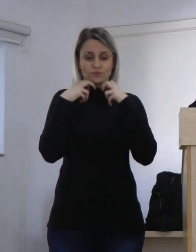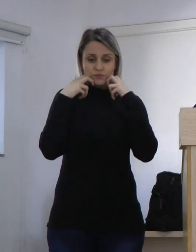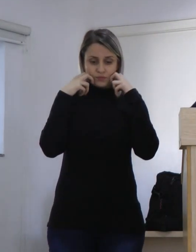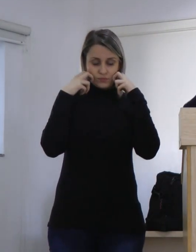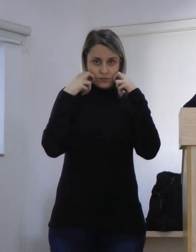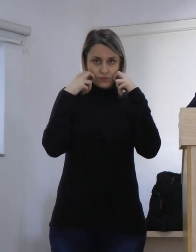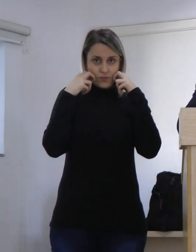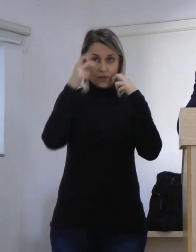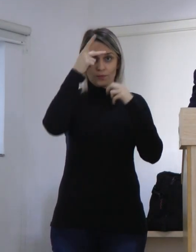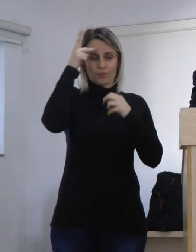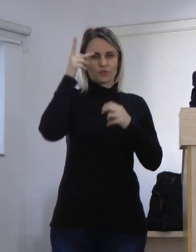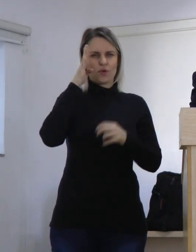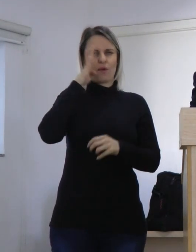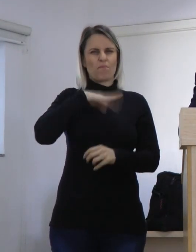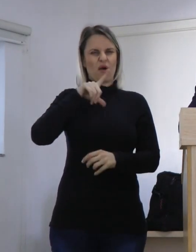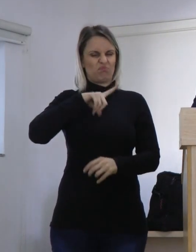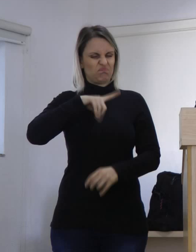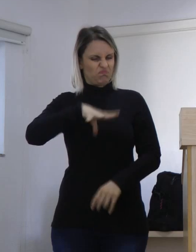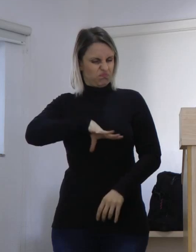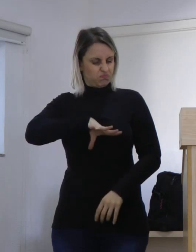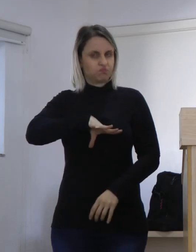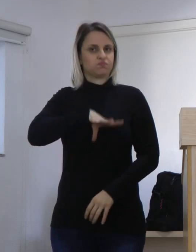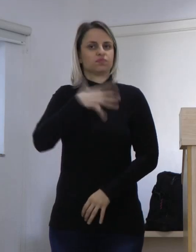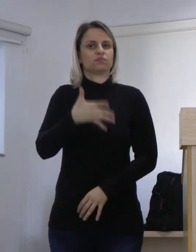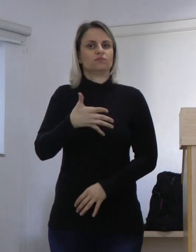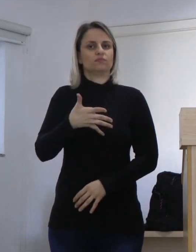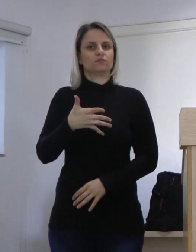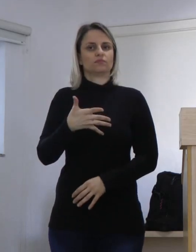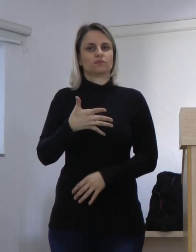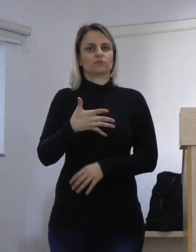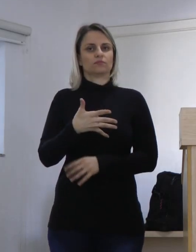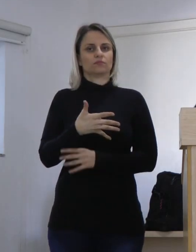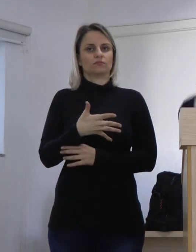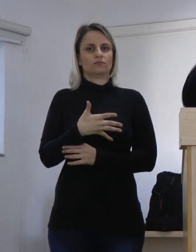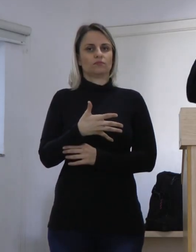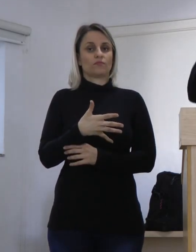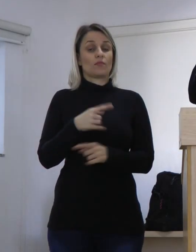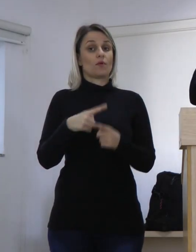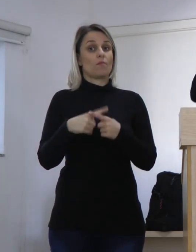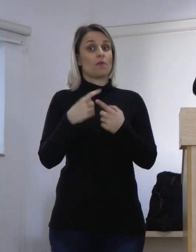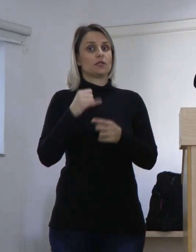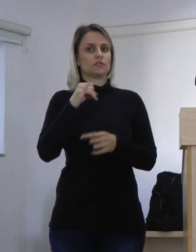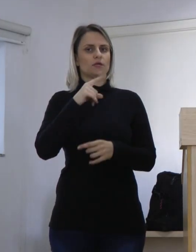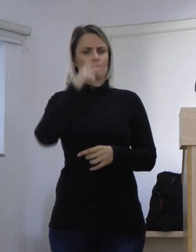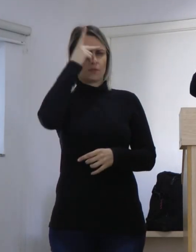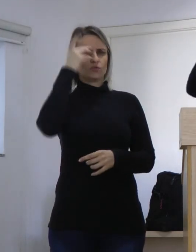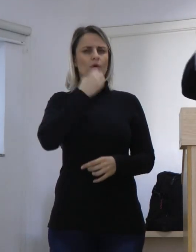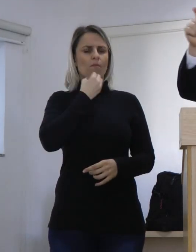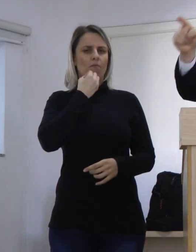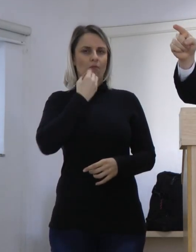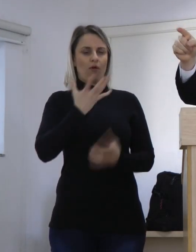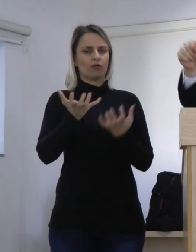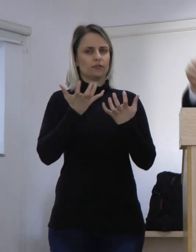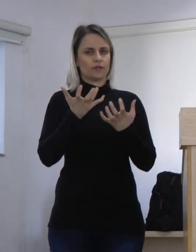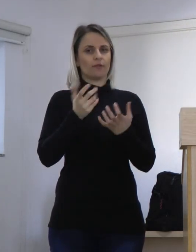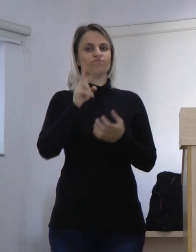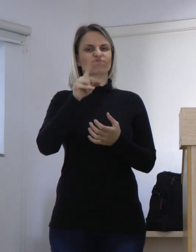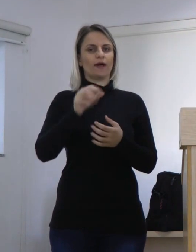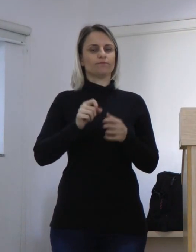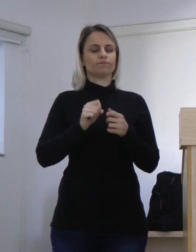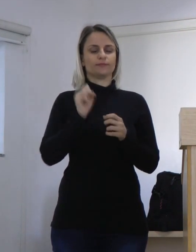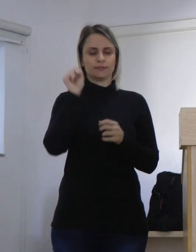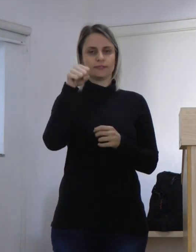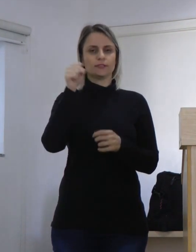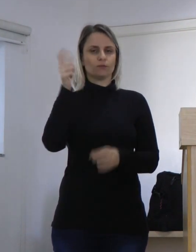Os maus, ao contrário, são audaciosos e intrigantes. Mas quando os bons quiserem, eles dominarão.